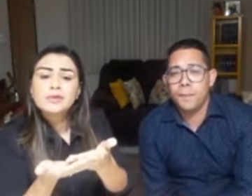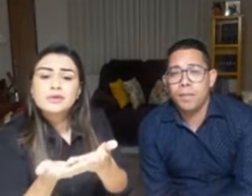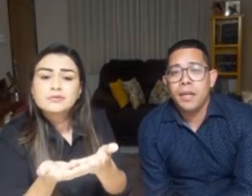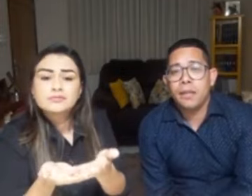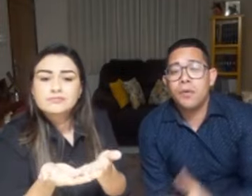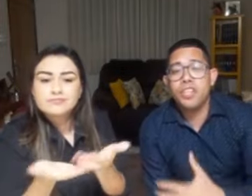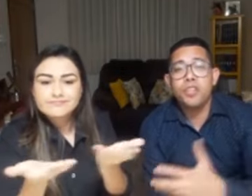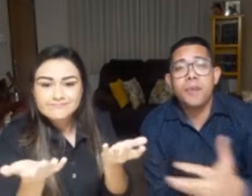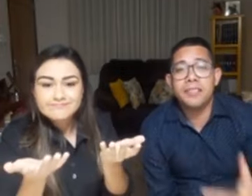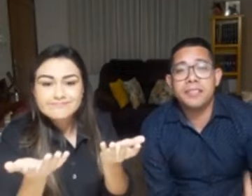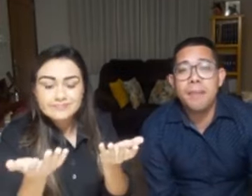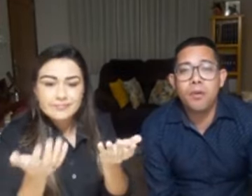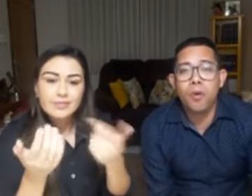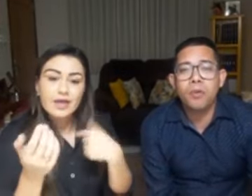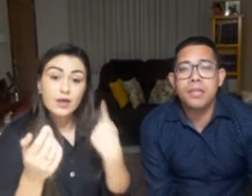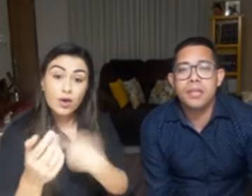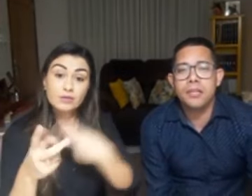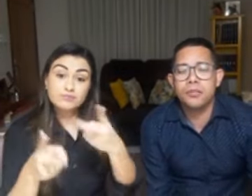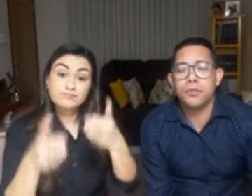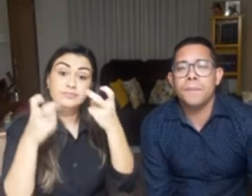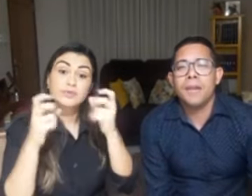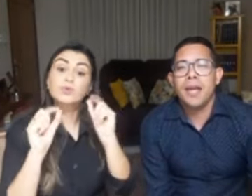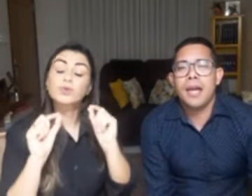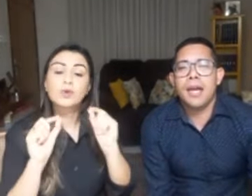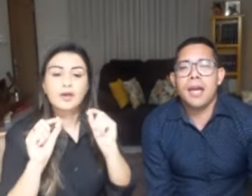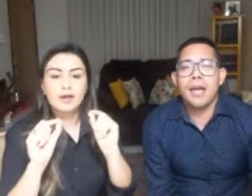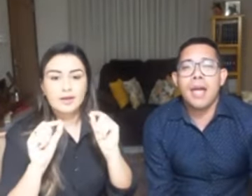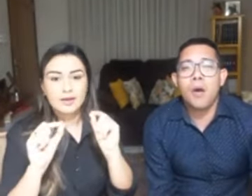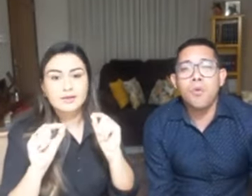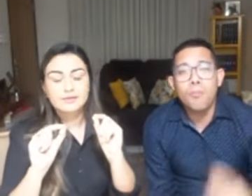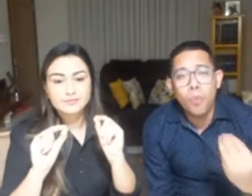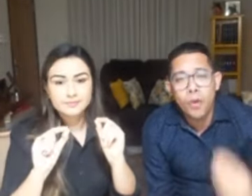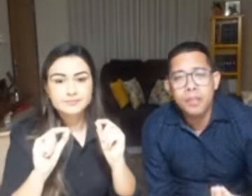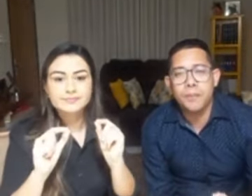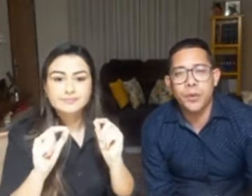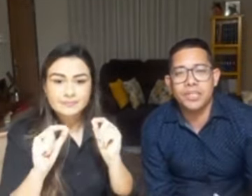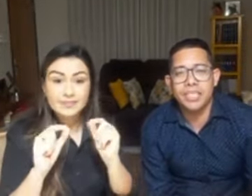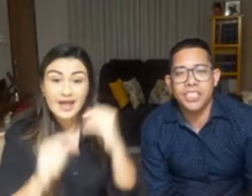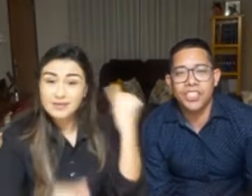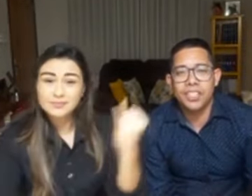igreja. Então a gente percebe como que isso é